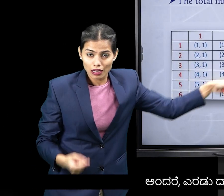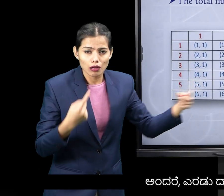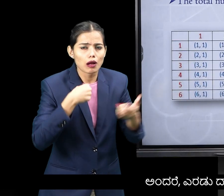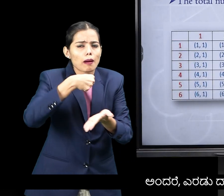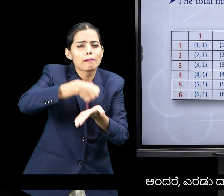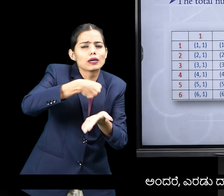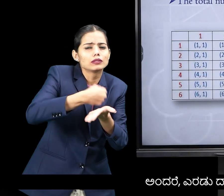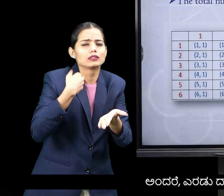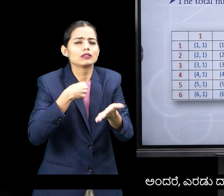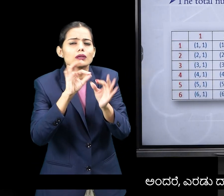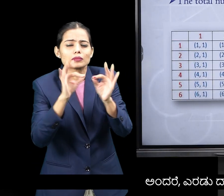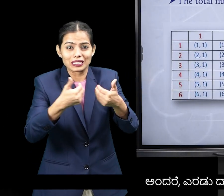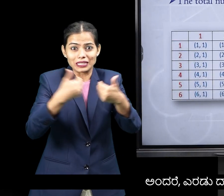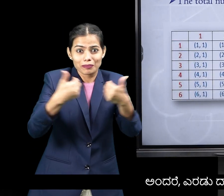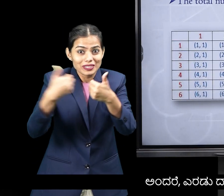ಅಂದ್ರೆ 2 ದಾಳಗಳನ್ನ ಉರುಳಿಸಿದಾಗ